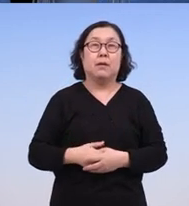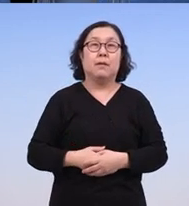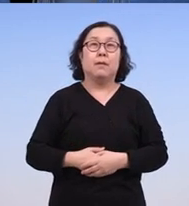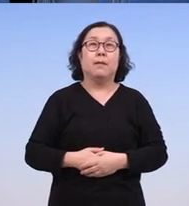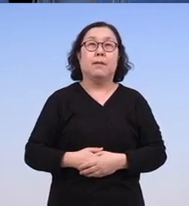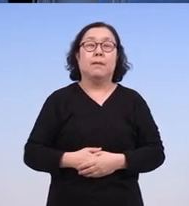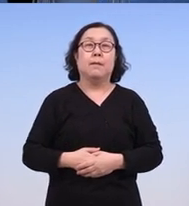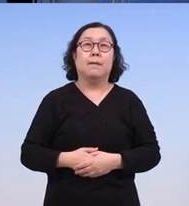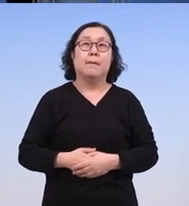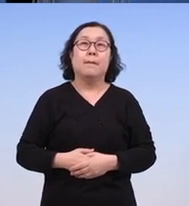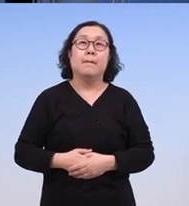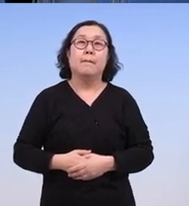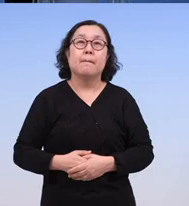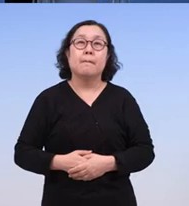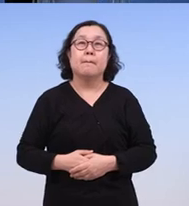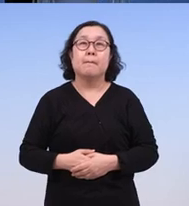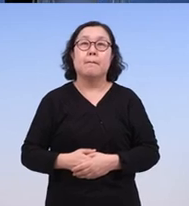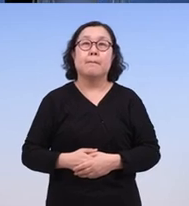사투리입니다.